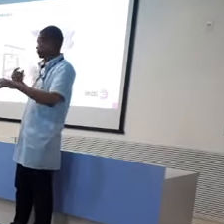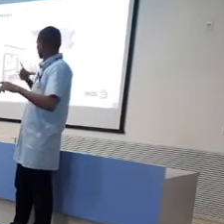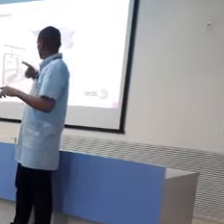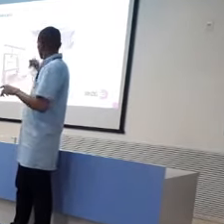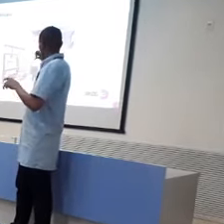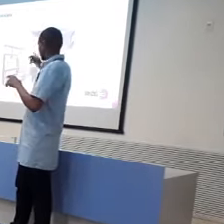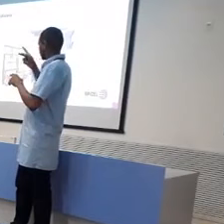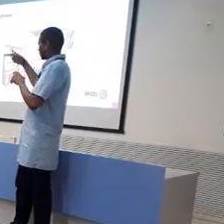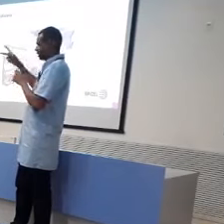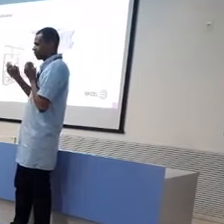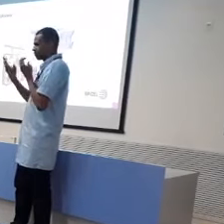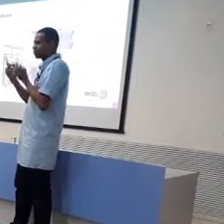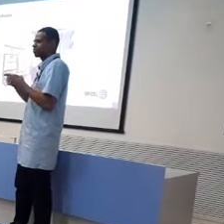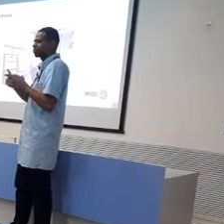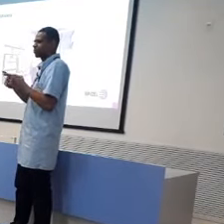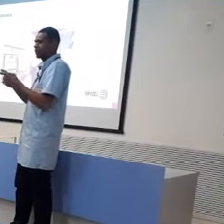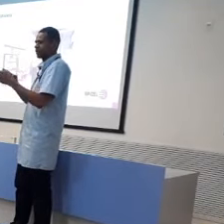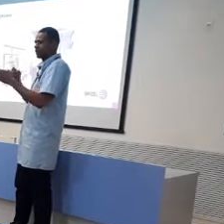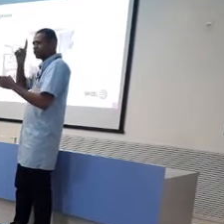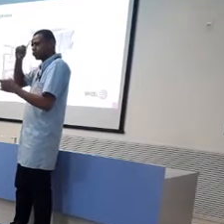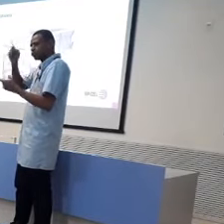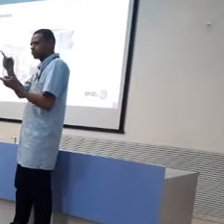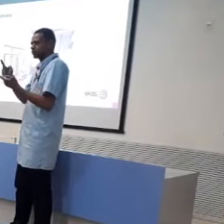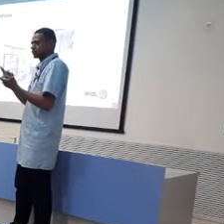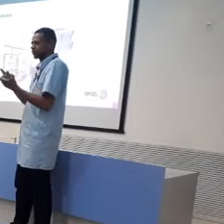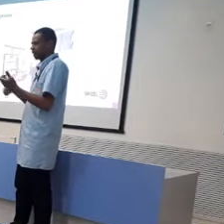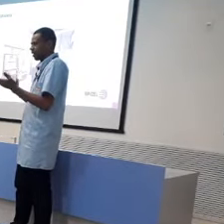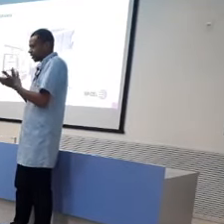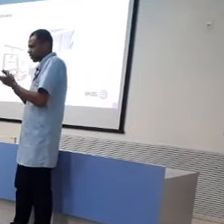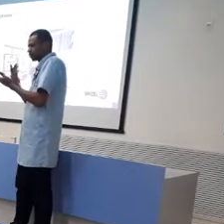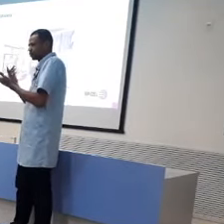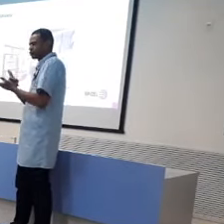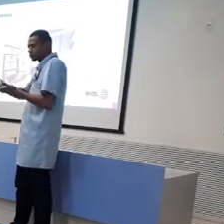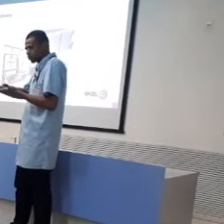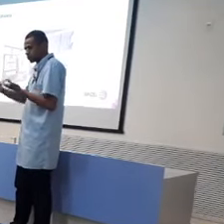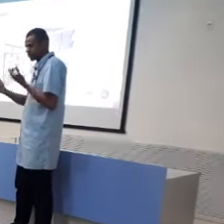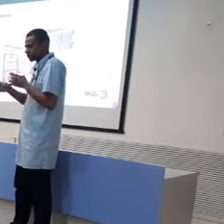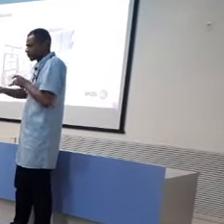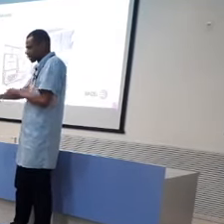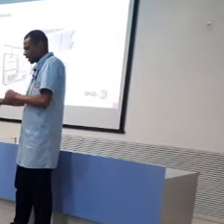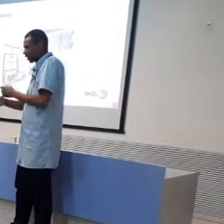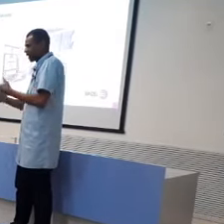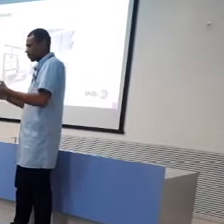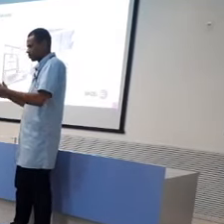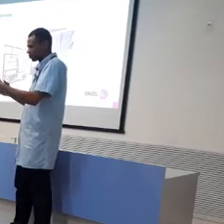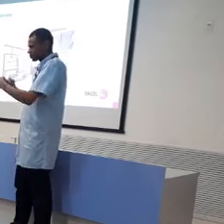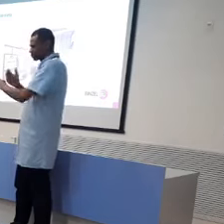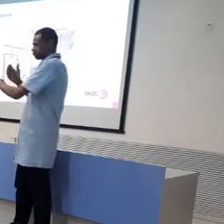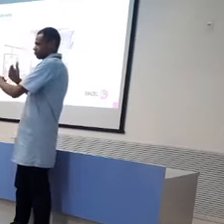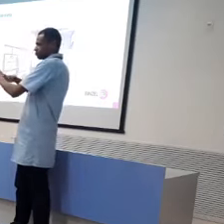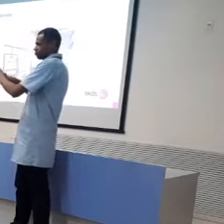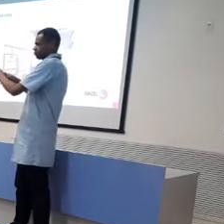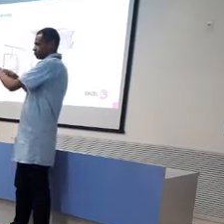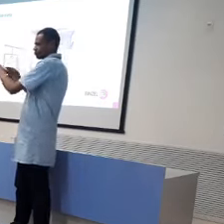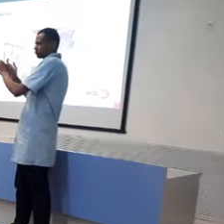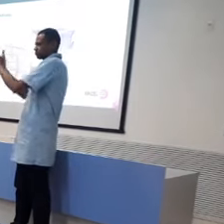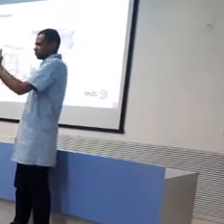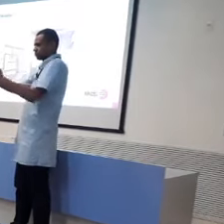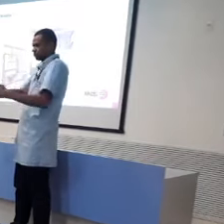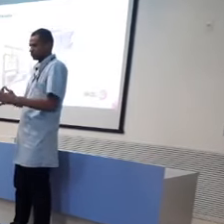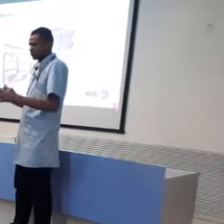coisa, arquivo técnico, tiver dúvida relacionada à solda, telefone do WhatsApp, quem quiser tirar dúvida, quiser fazer